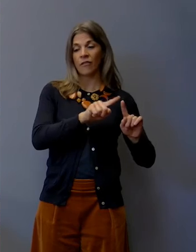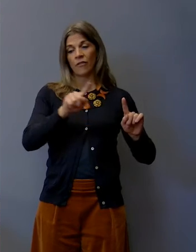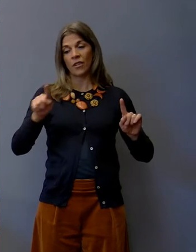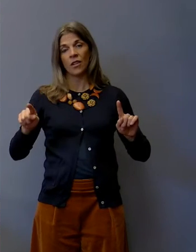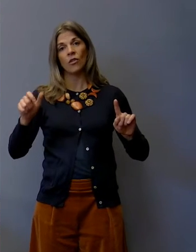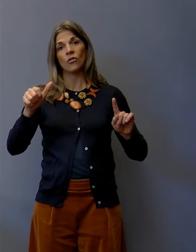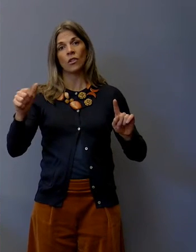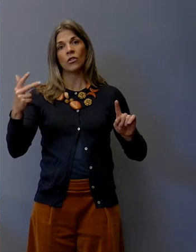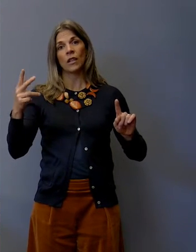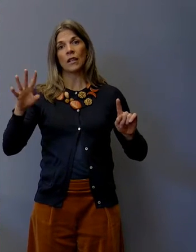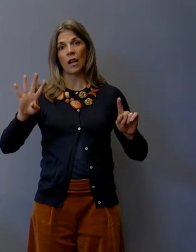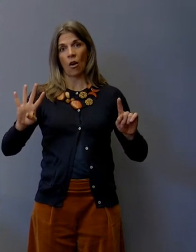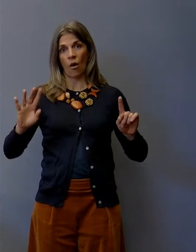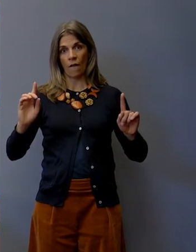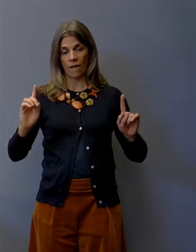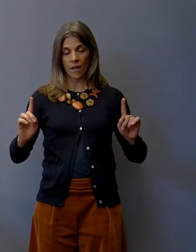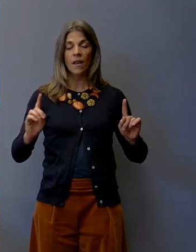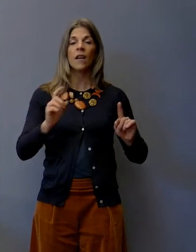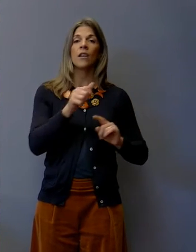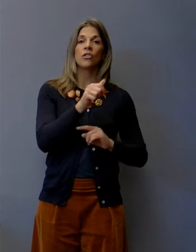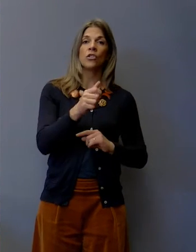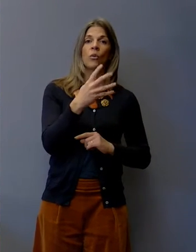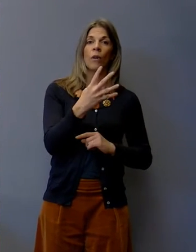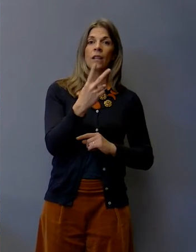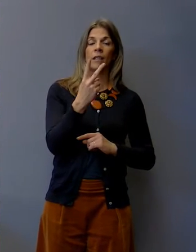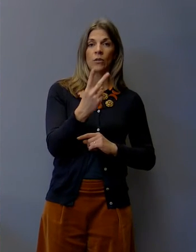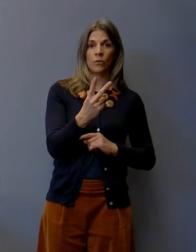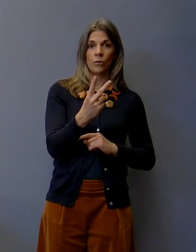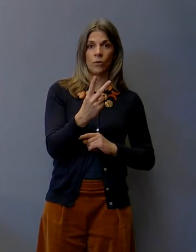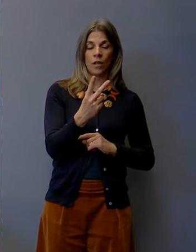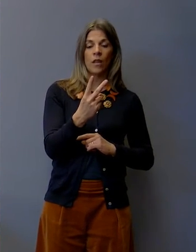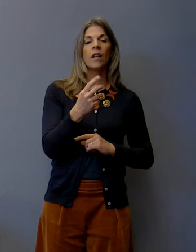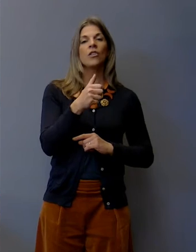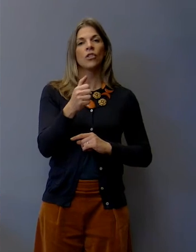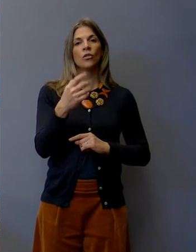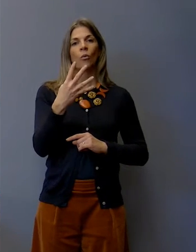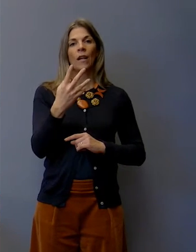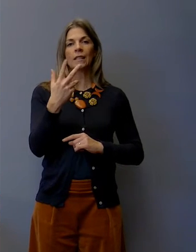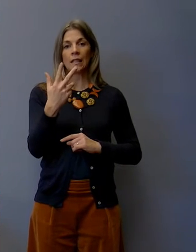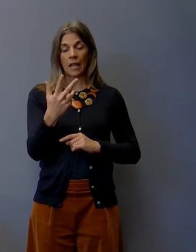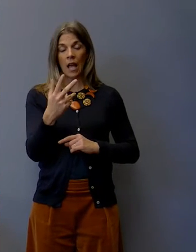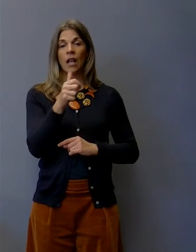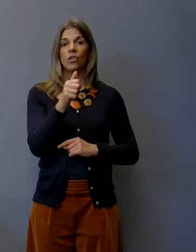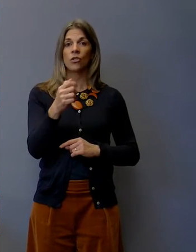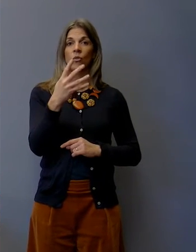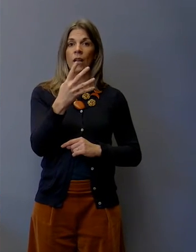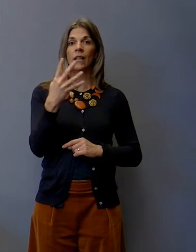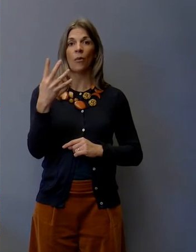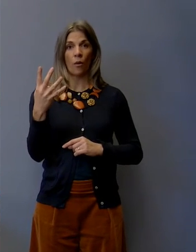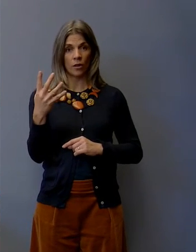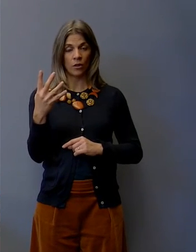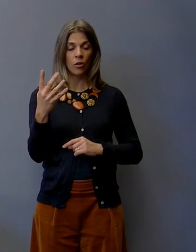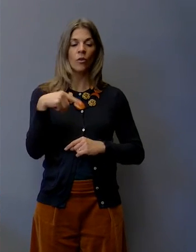numero 142 numeri 143 144 e